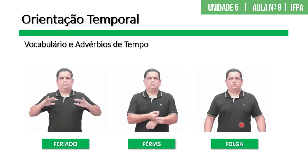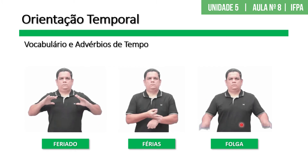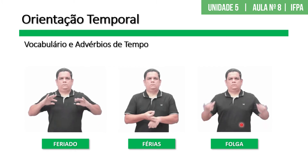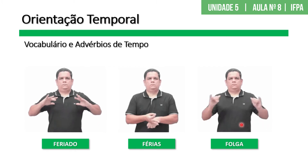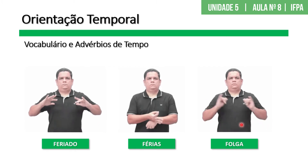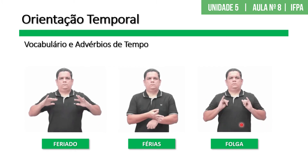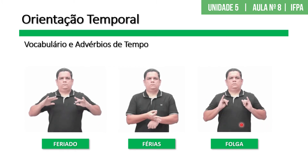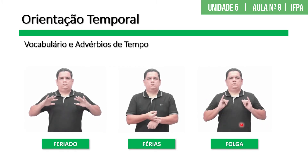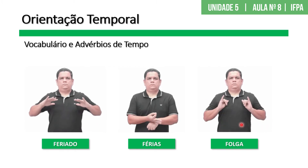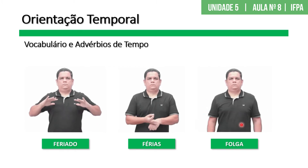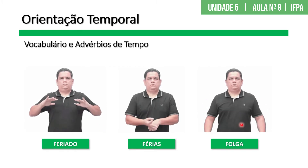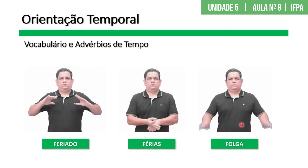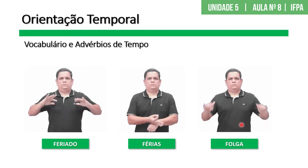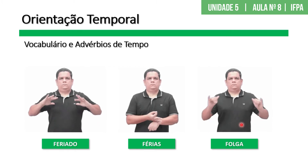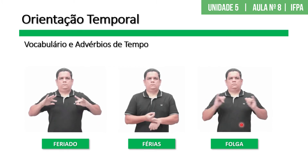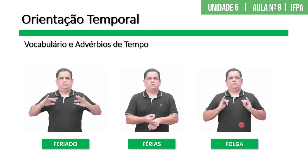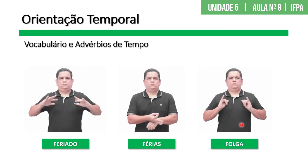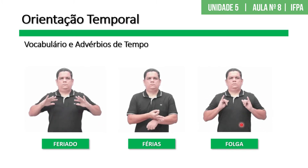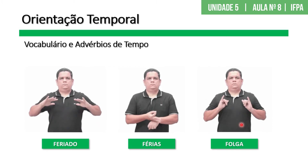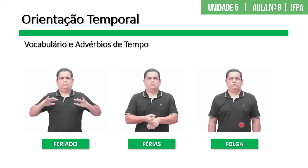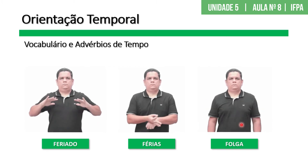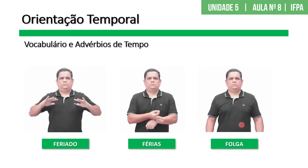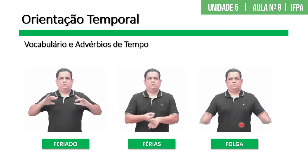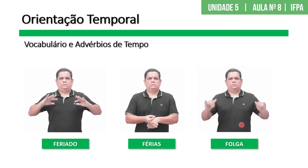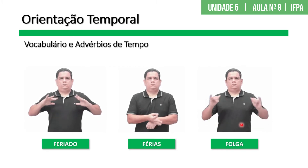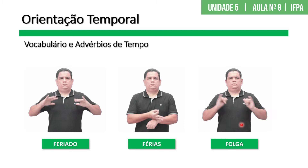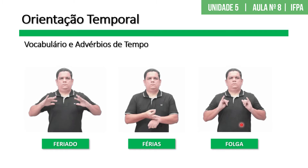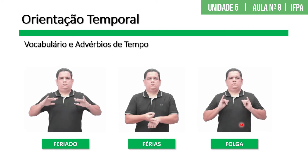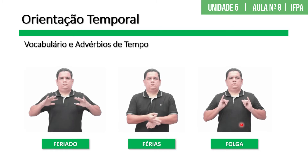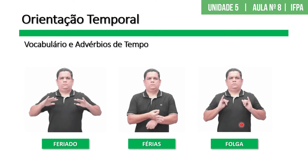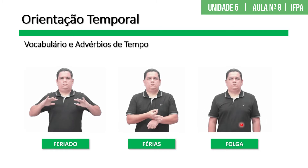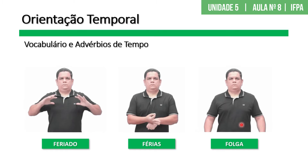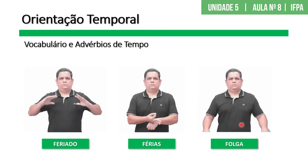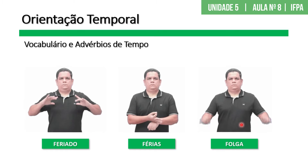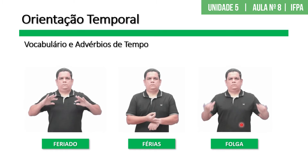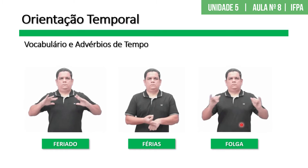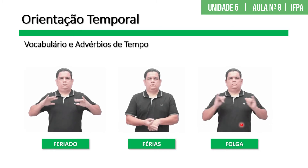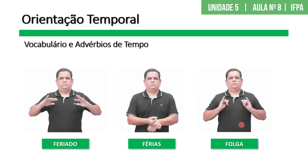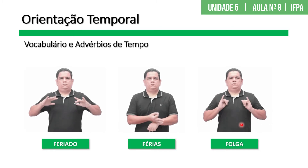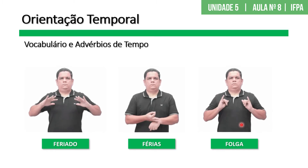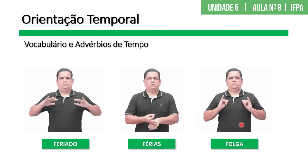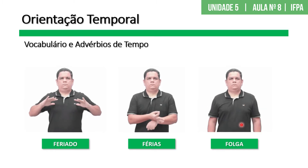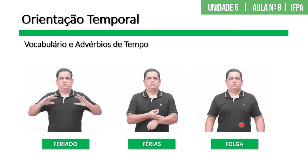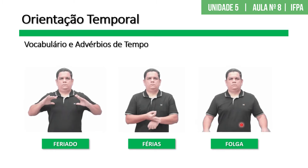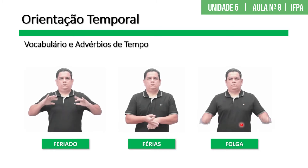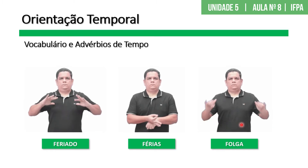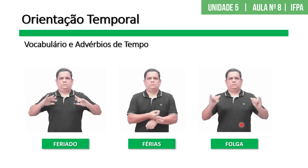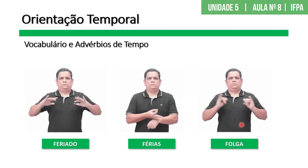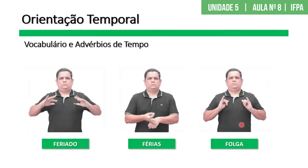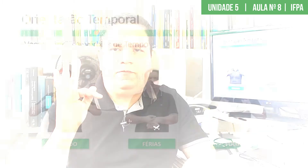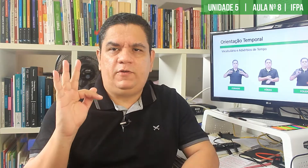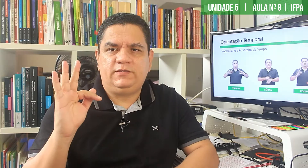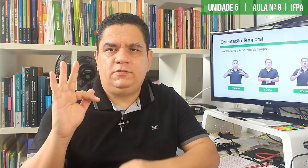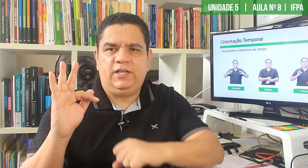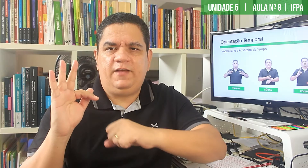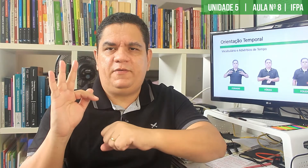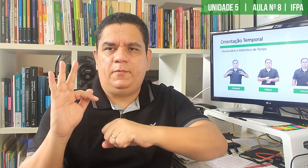folga. Então, basicamente, o sinal que a gente vai mais assistir, que a gente vai mais ver, é o sinal de férias, né? Configuração de F, a mão de